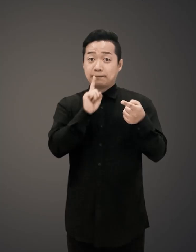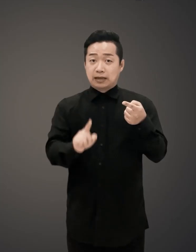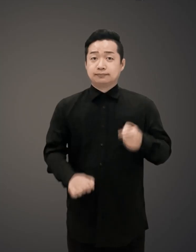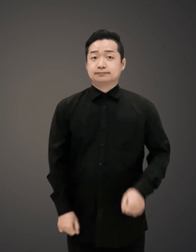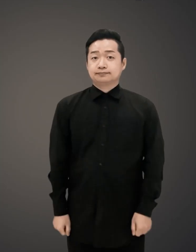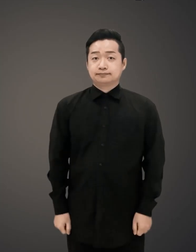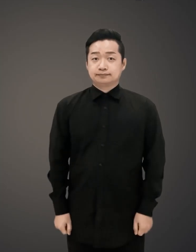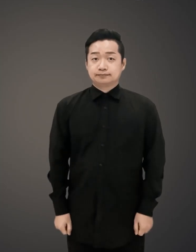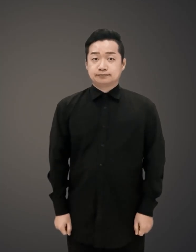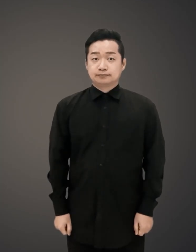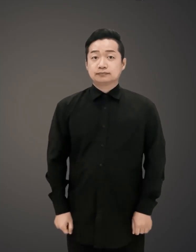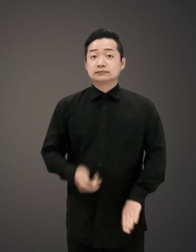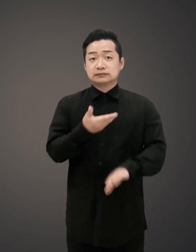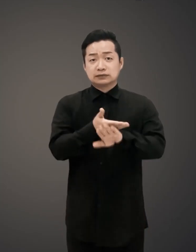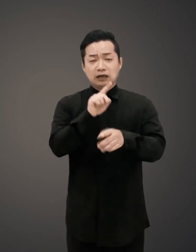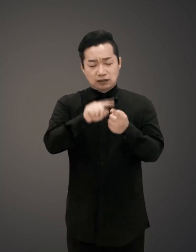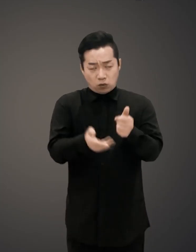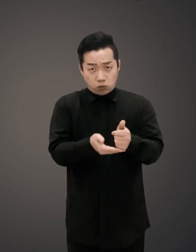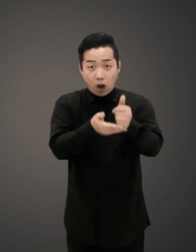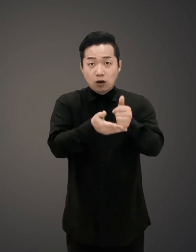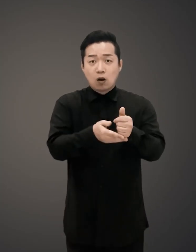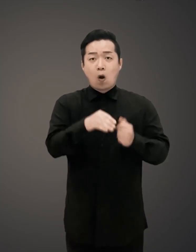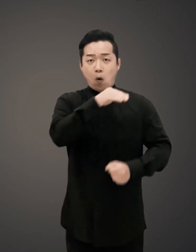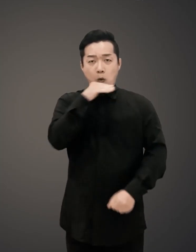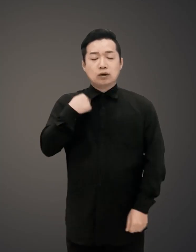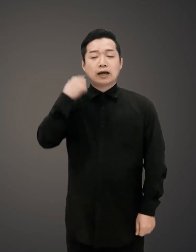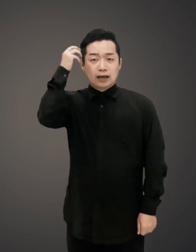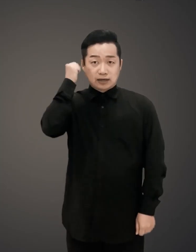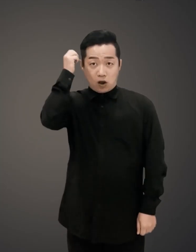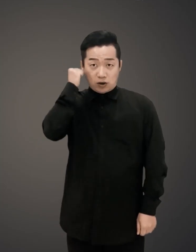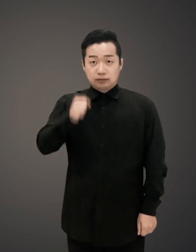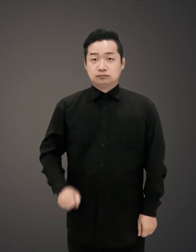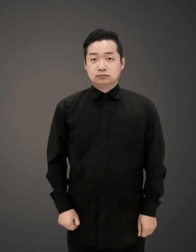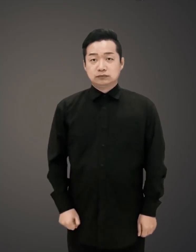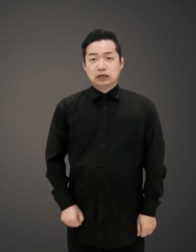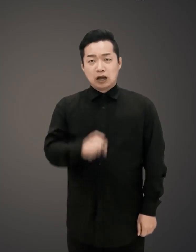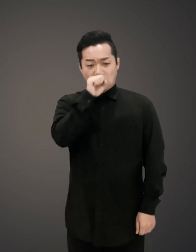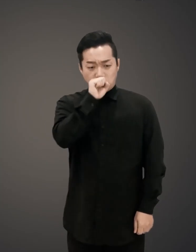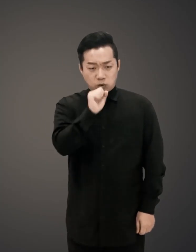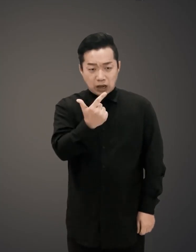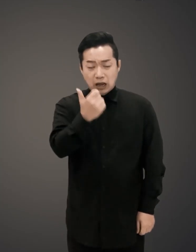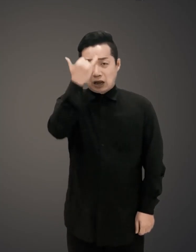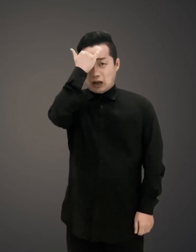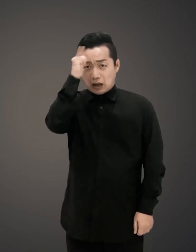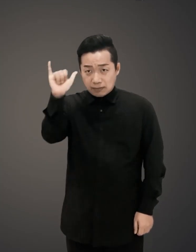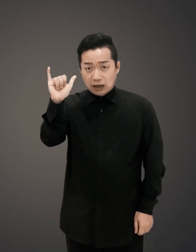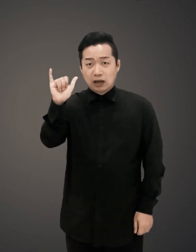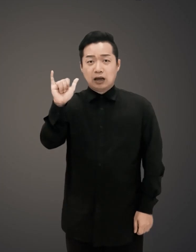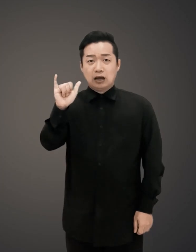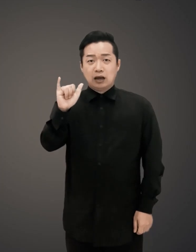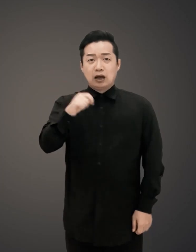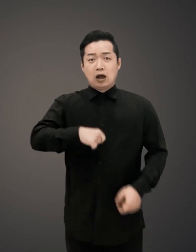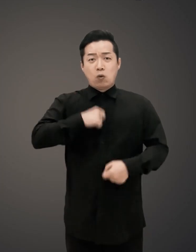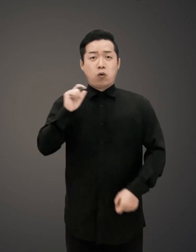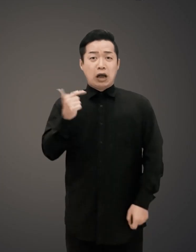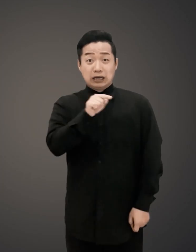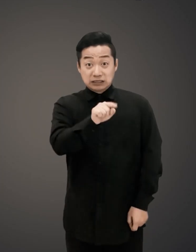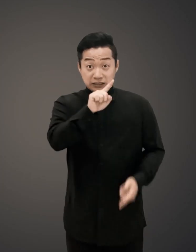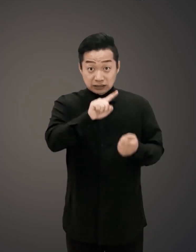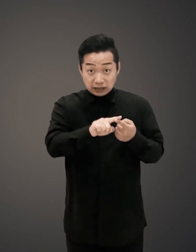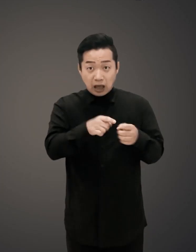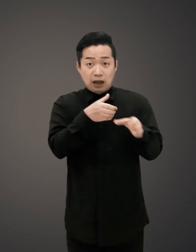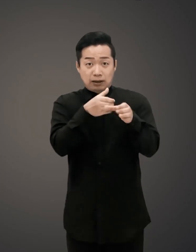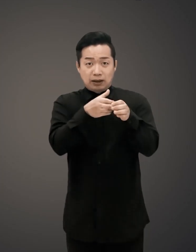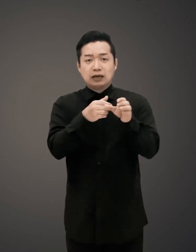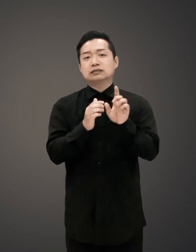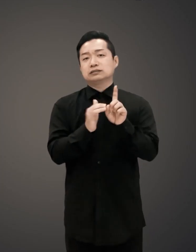것 같은 것들 말이죠. 다름을 존중하고 또 옳음을 견지하면서 부당함이나 불의에 저항하는 삶의 태도가 결국 한